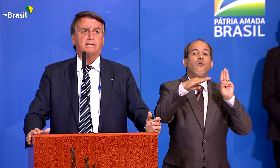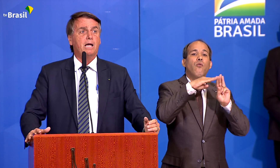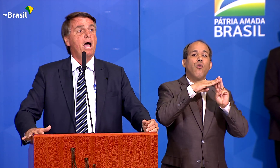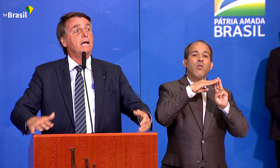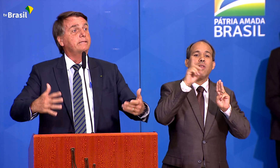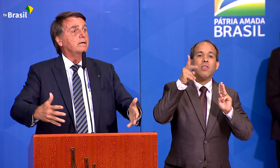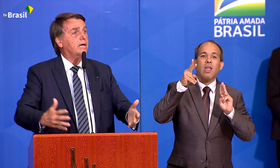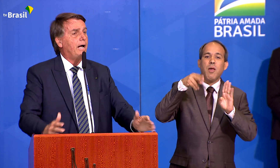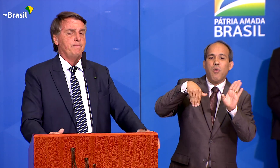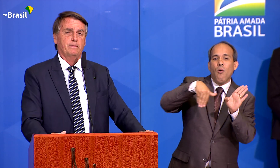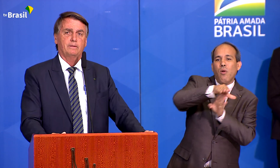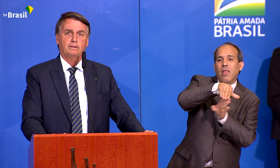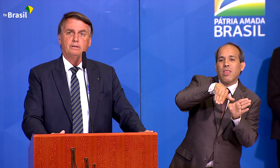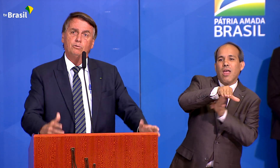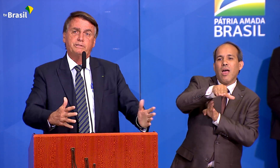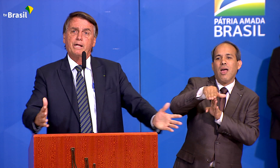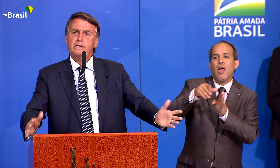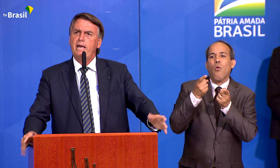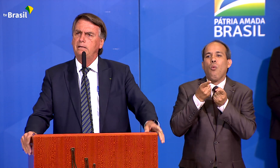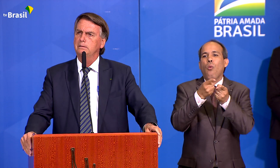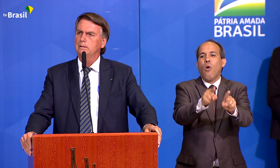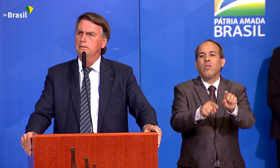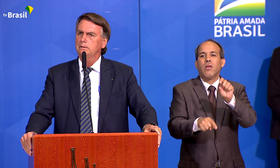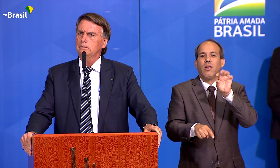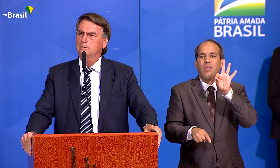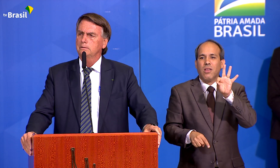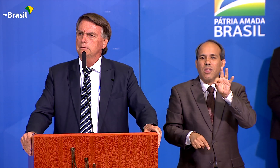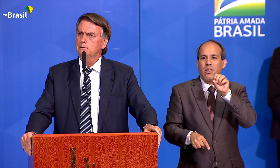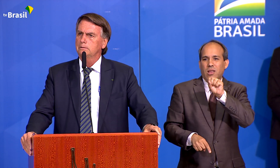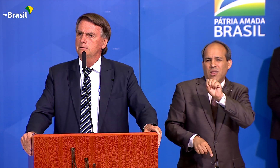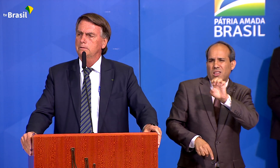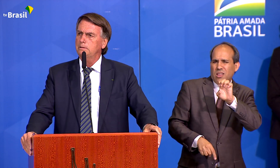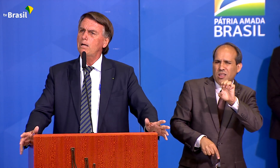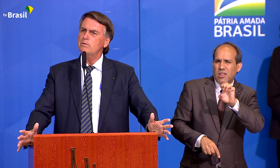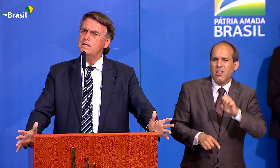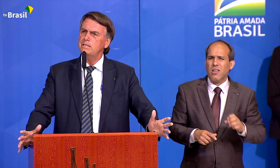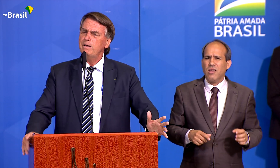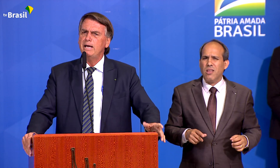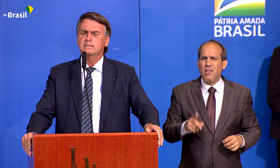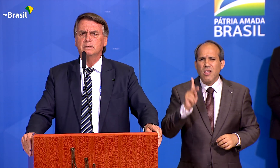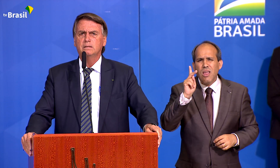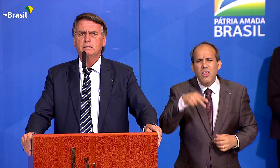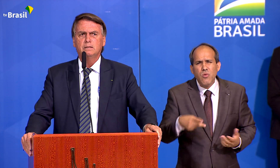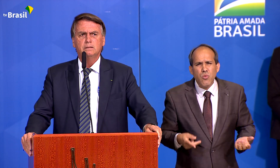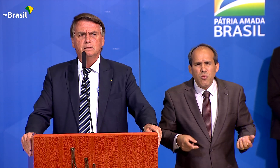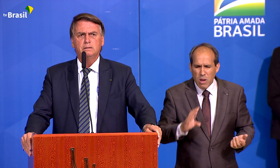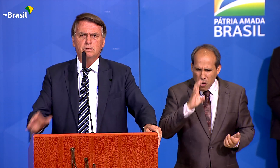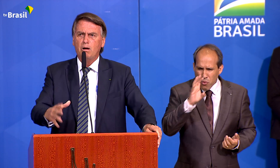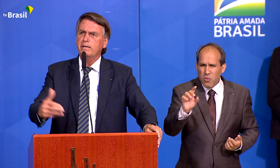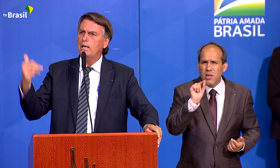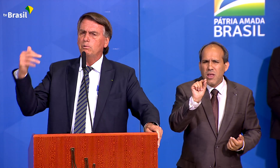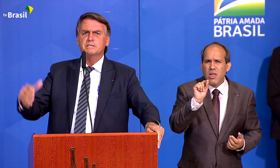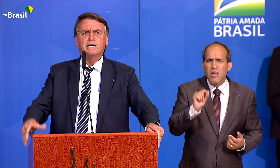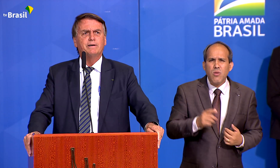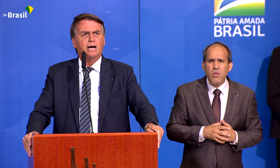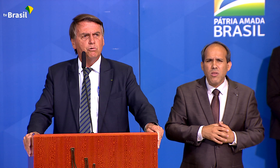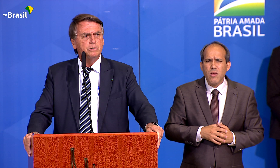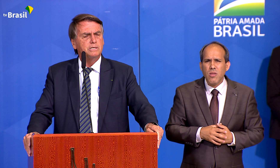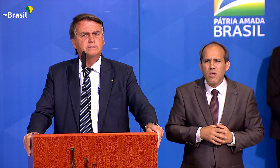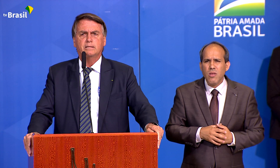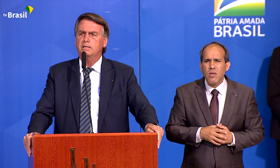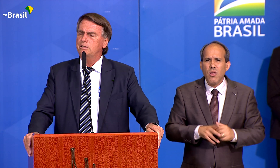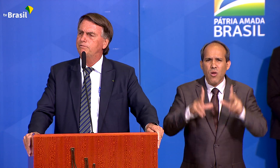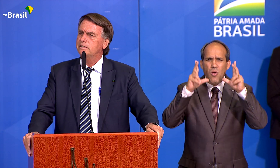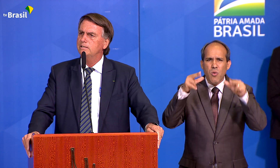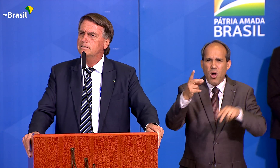mata o sendo orientado atacar o TSE o que acontece com essa igual aquela quando